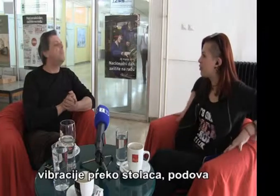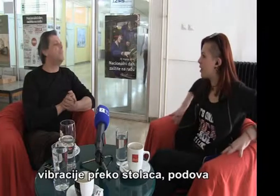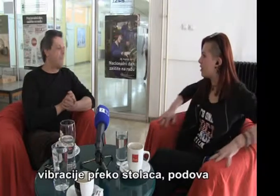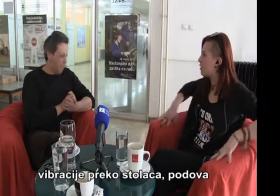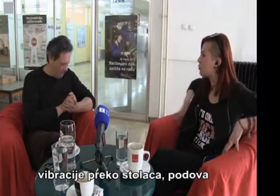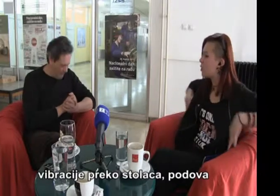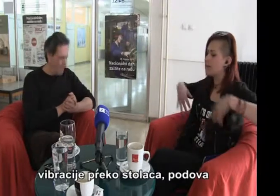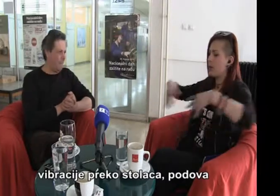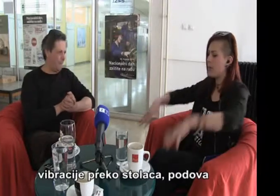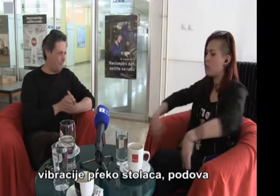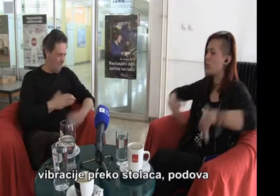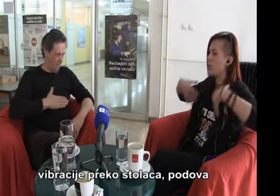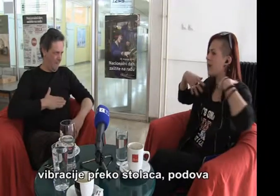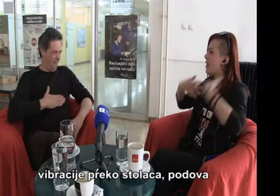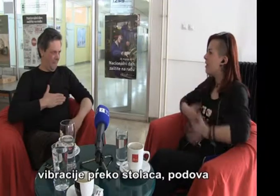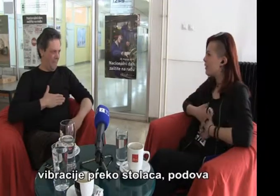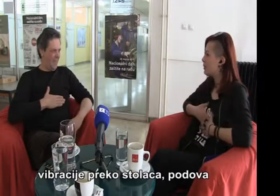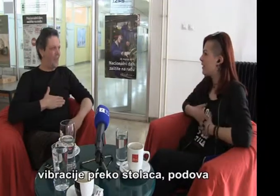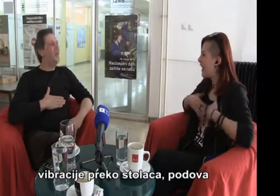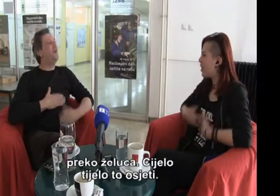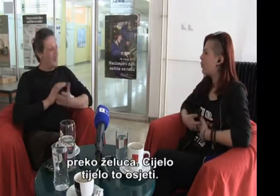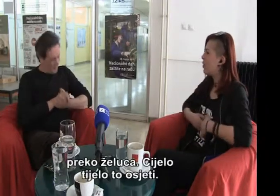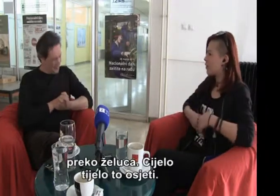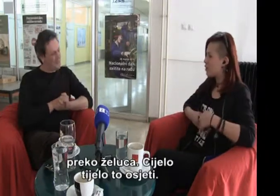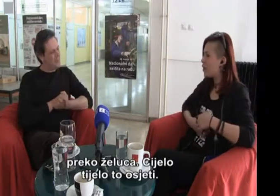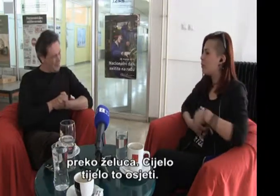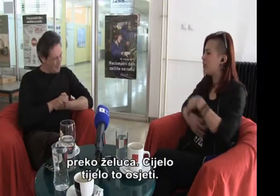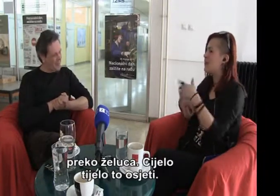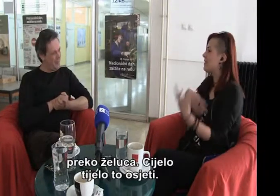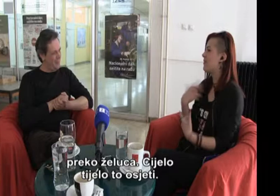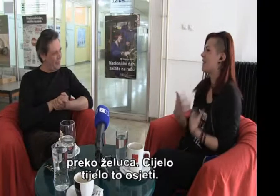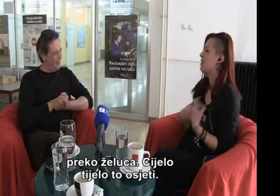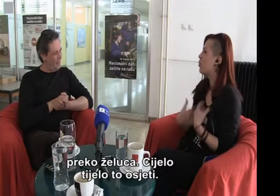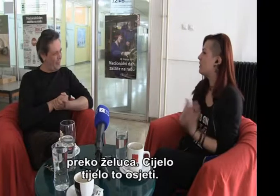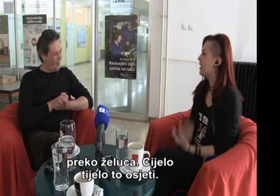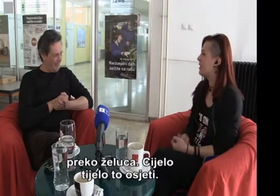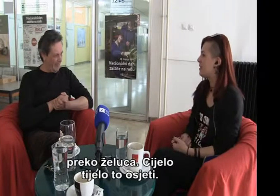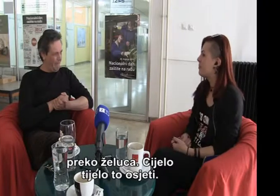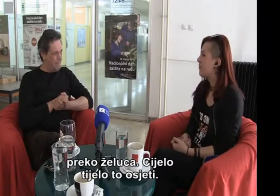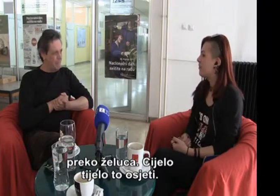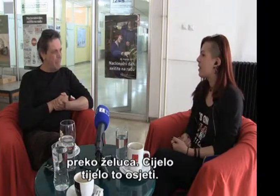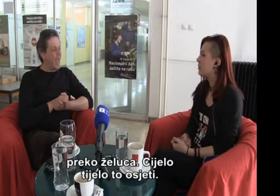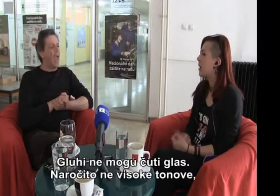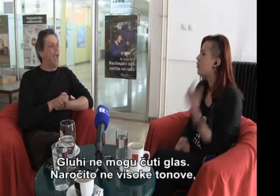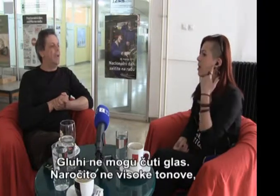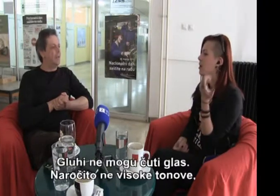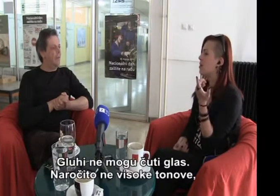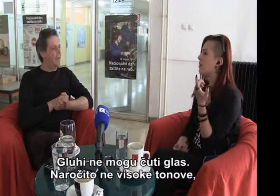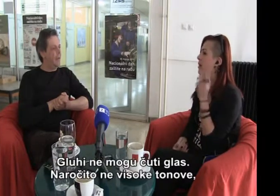mjepranjice, stolica, bodove i u tijelu, kroz tijelu sad sve se dođeti. Znači,